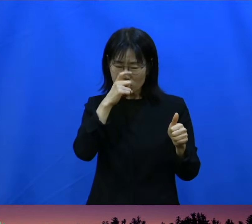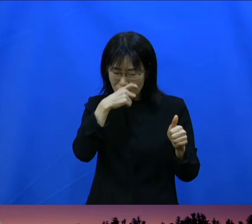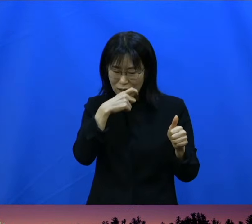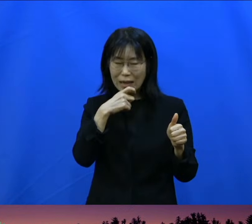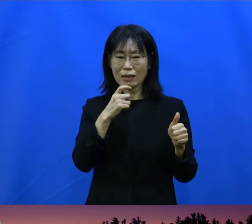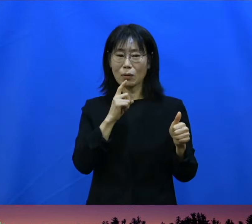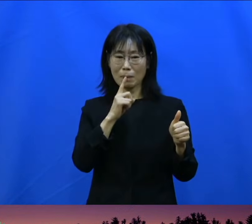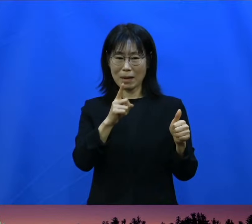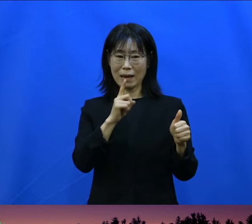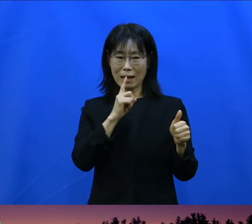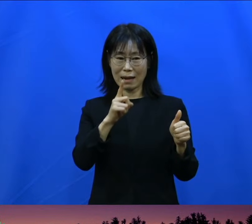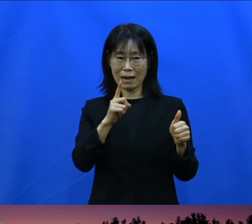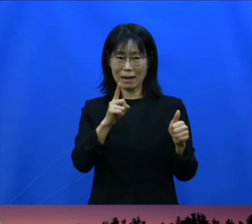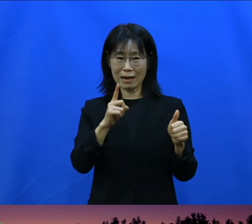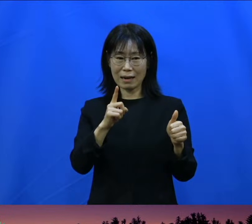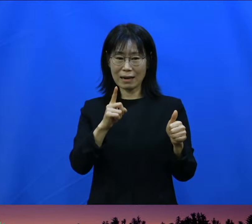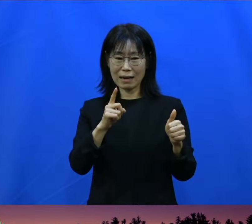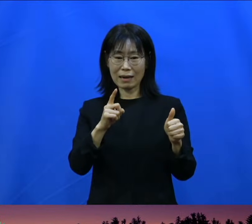얼마나 불구별한 걸 알죠.